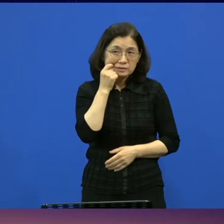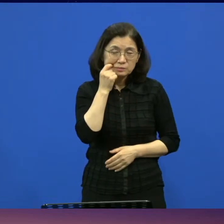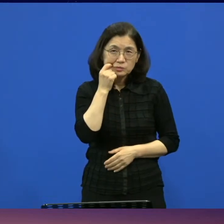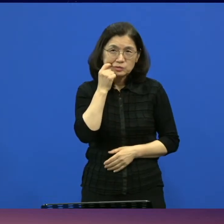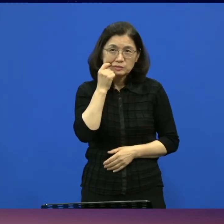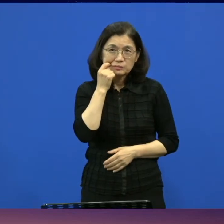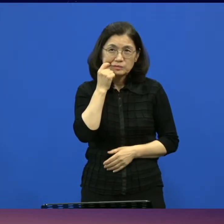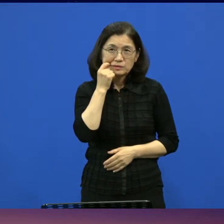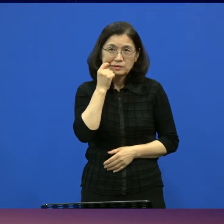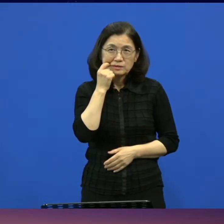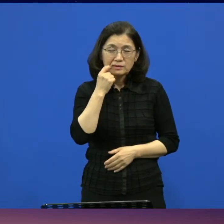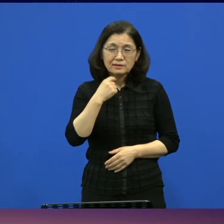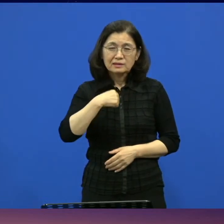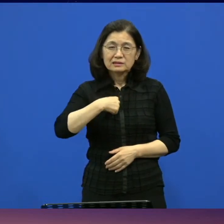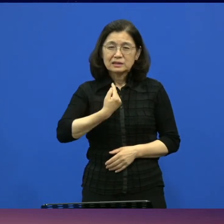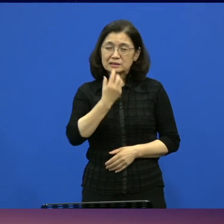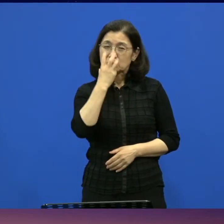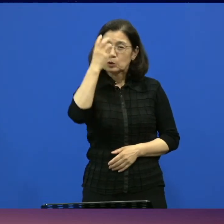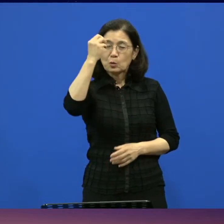어려워. 너무 어려워. 너무 어려워.